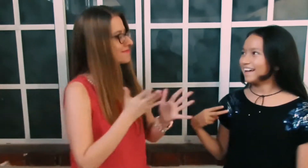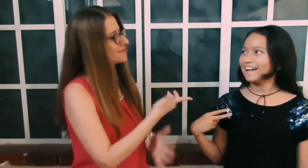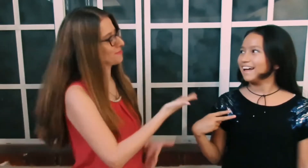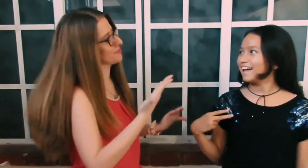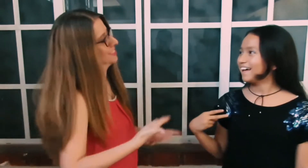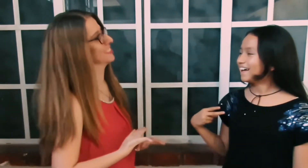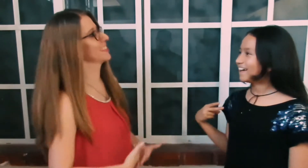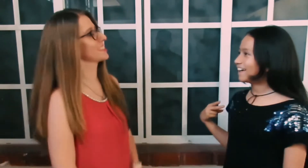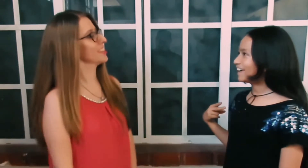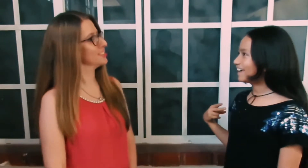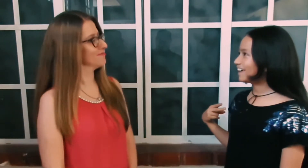Dilo sola.